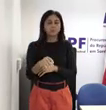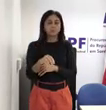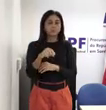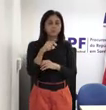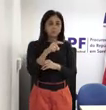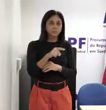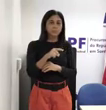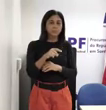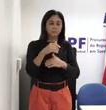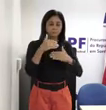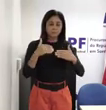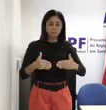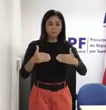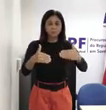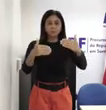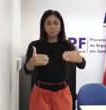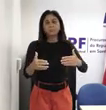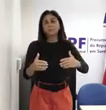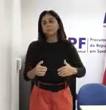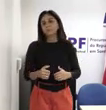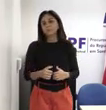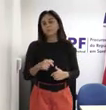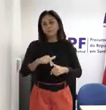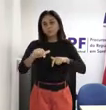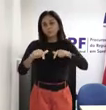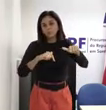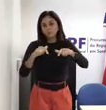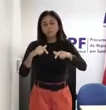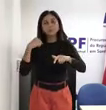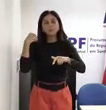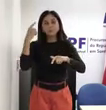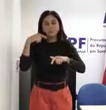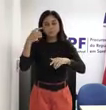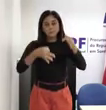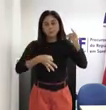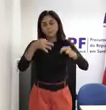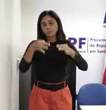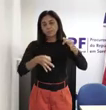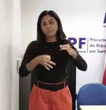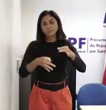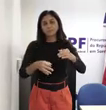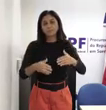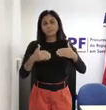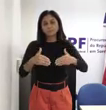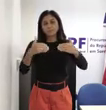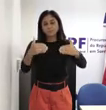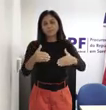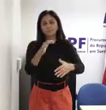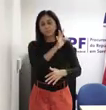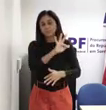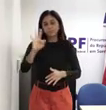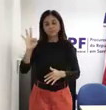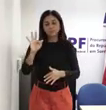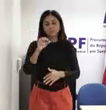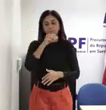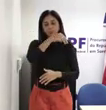Ministério Público da união com atuação na área jurídica atualmente lotada no Ministério Público Federal Procuradoria da